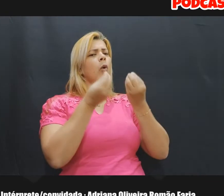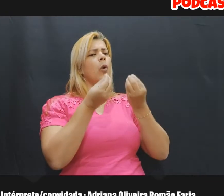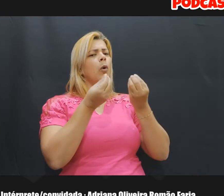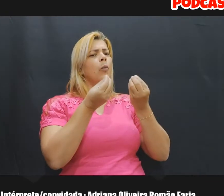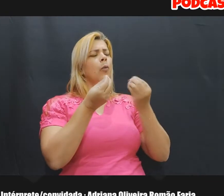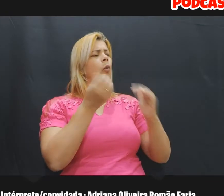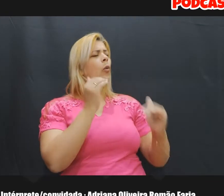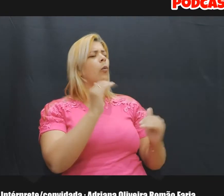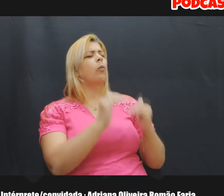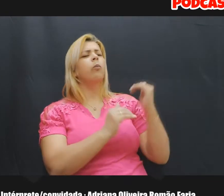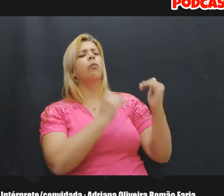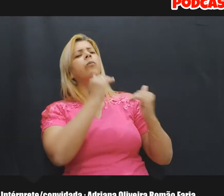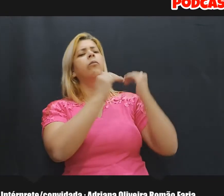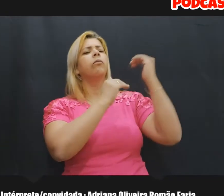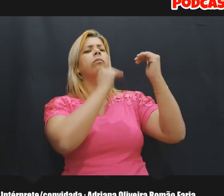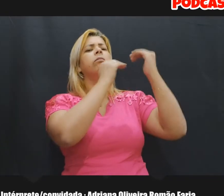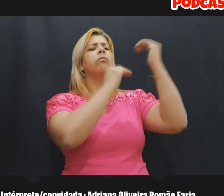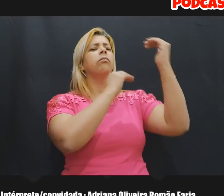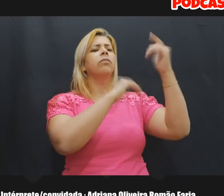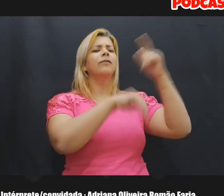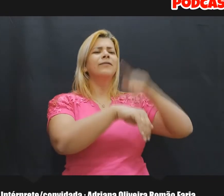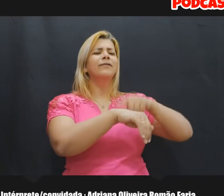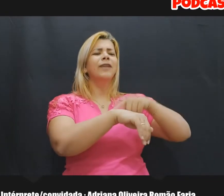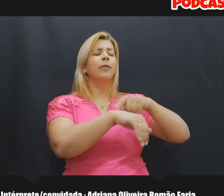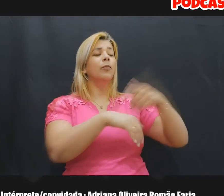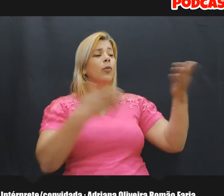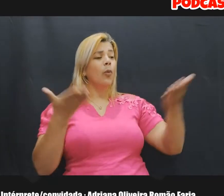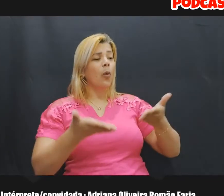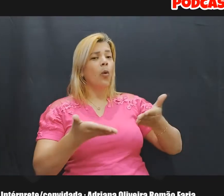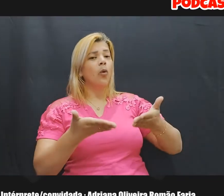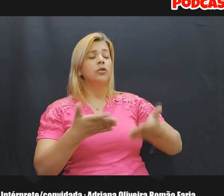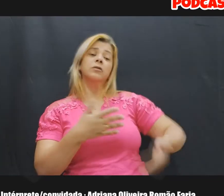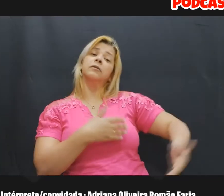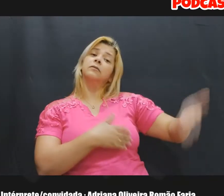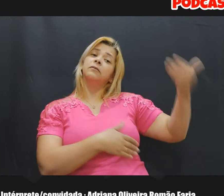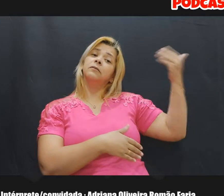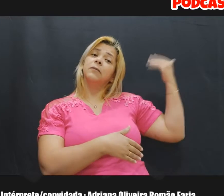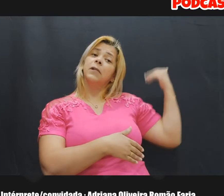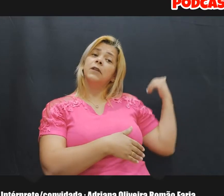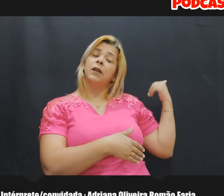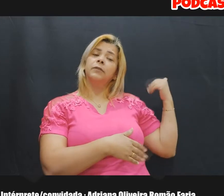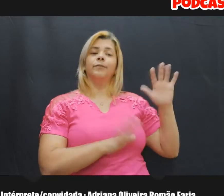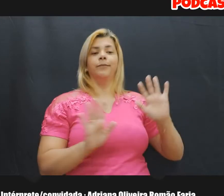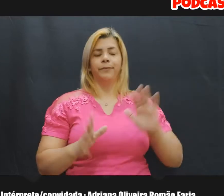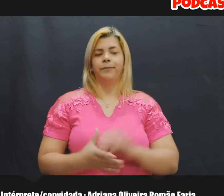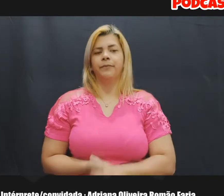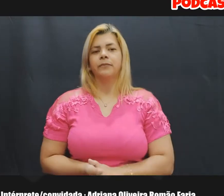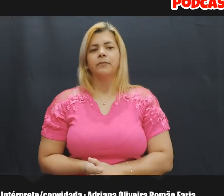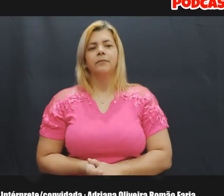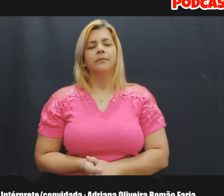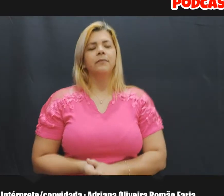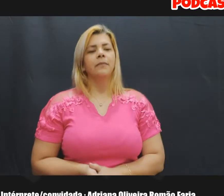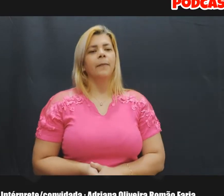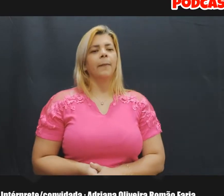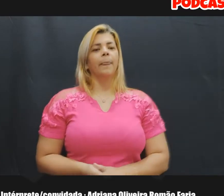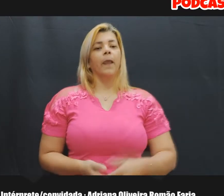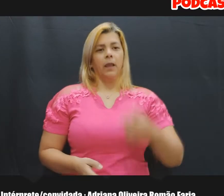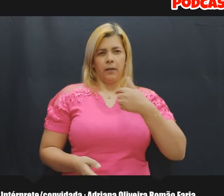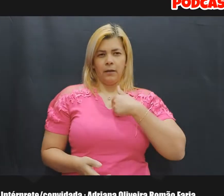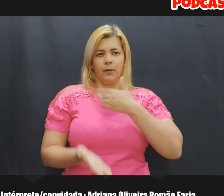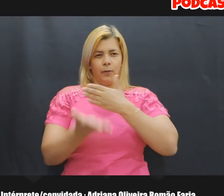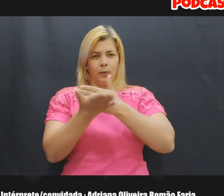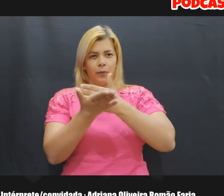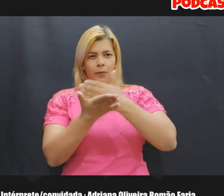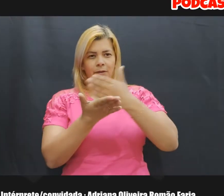de evolução do tempo que a senhora começou esse trabalho até os dias de hoje? Olha, eu